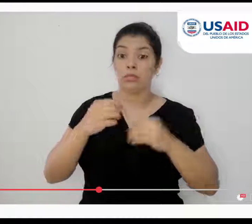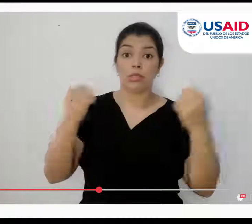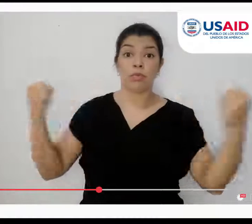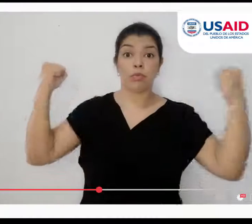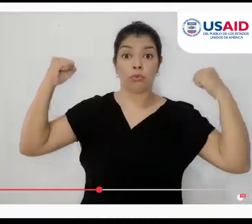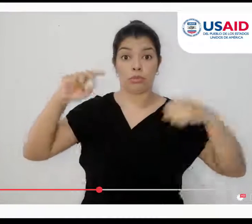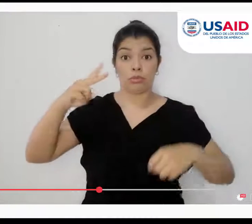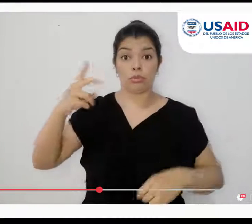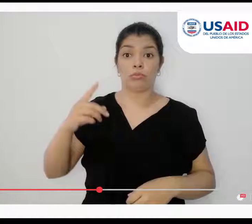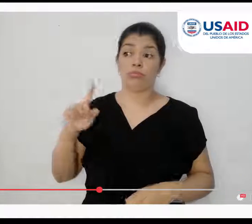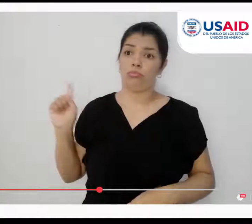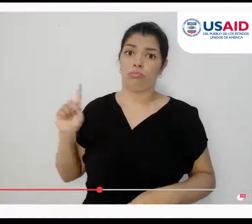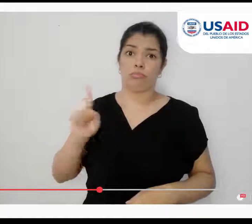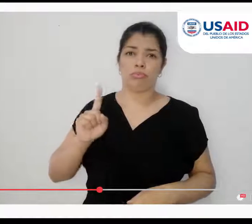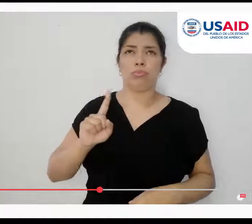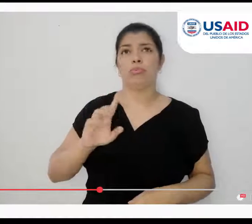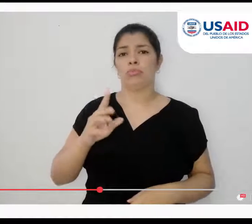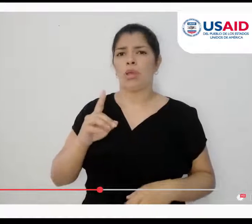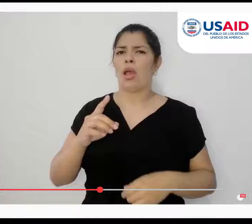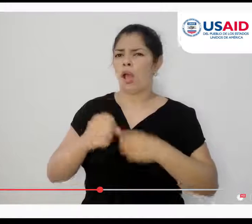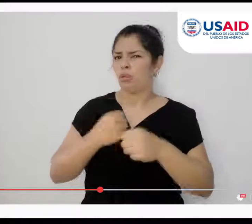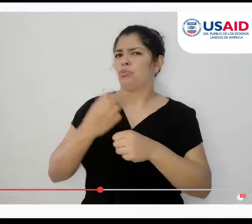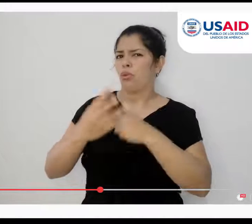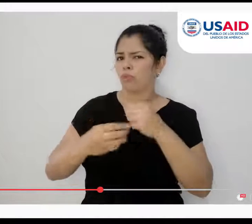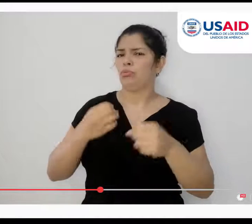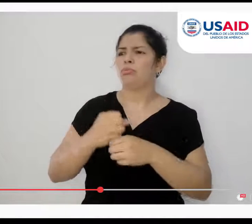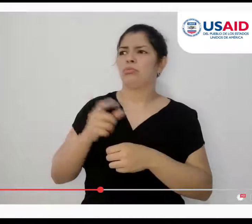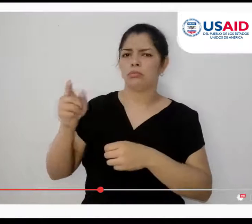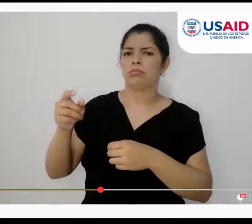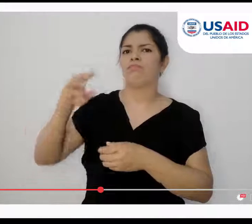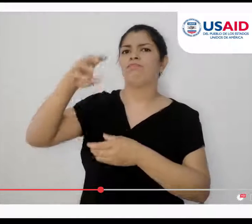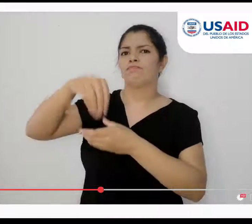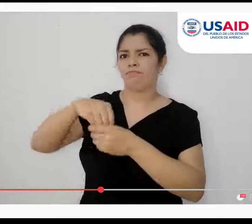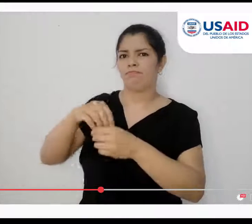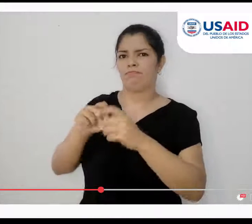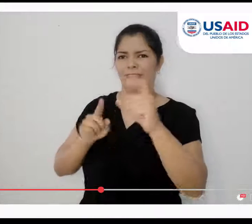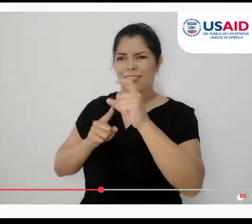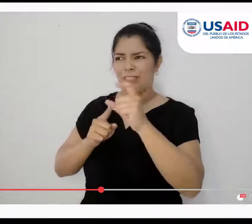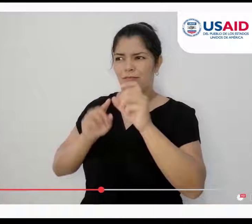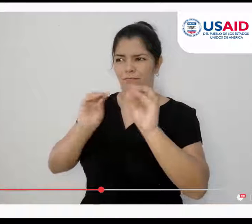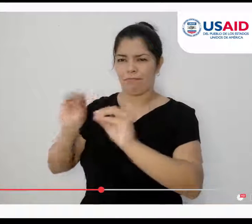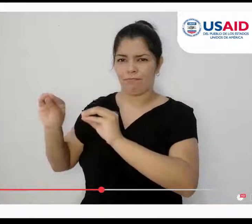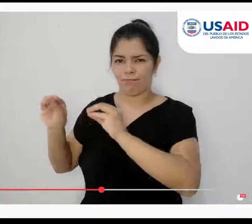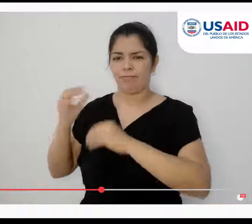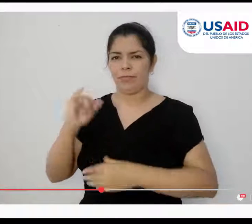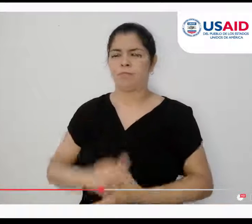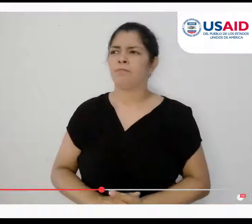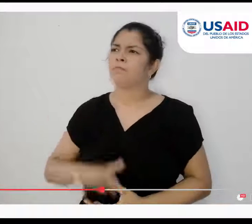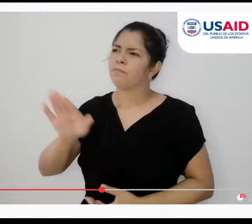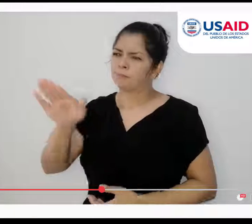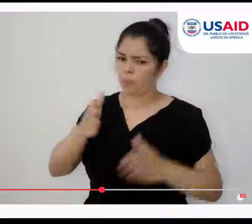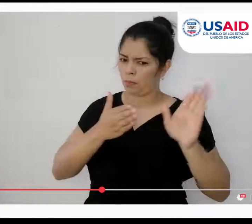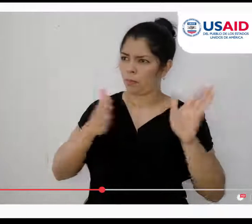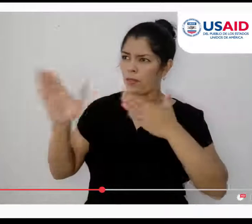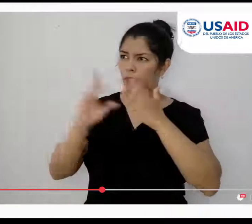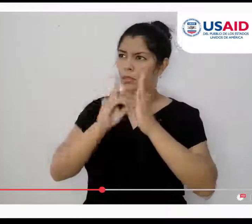trabajando en el municipio de Ciénaga Magdalena. ¿Por qué cree usted que es importante que en un plan de desarrollo se tenga en cuenta el tema